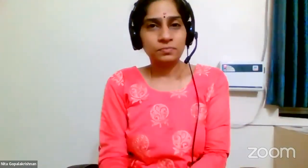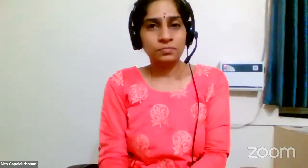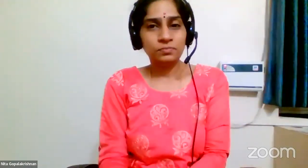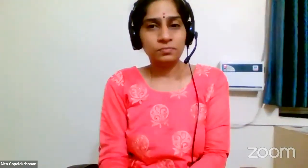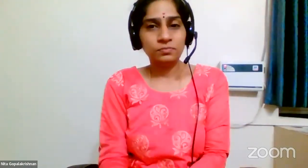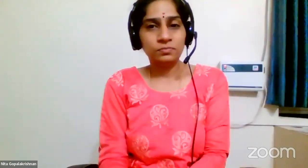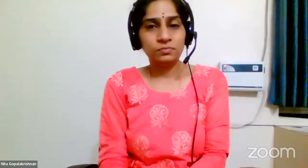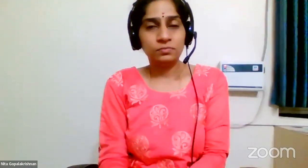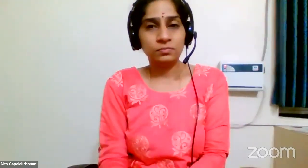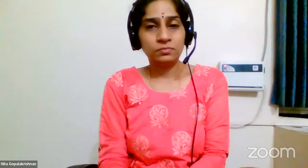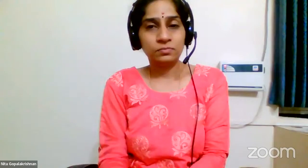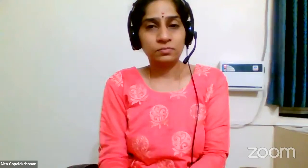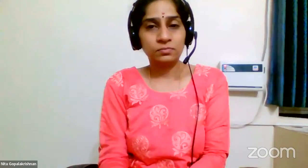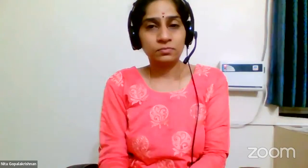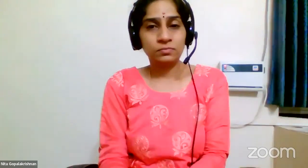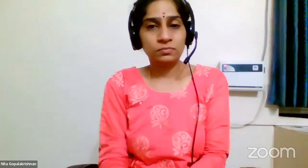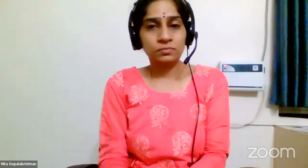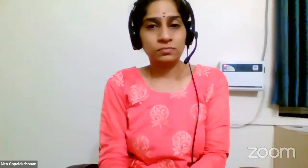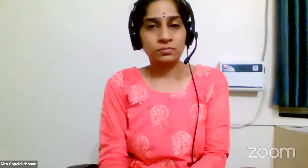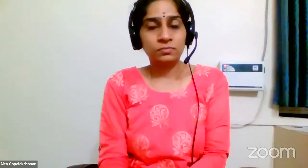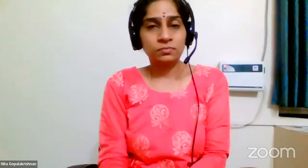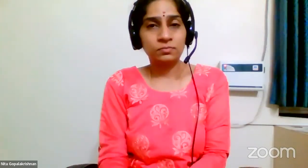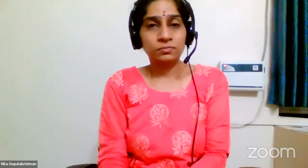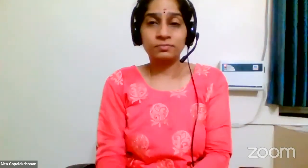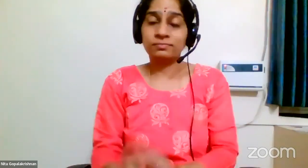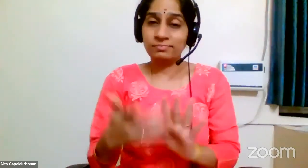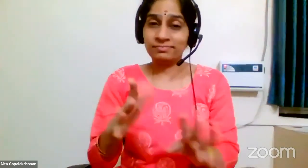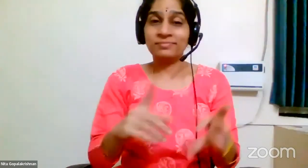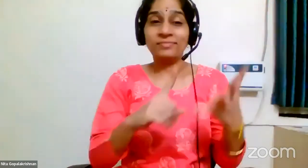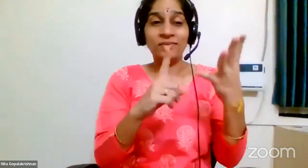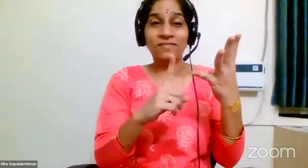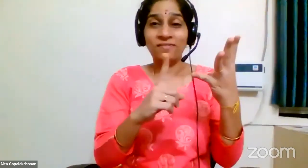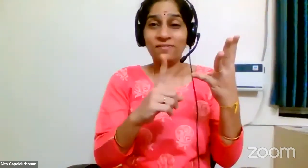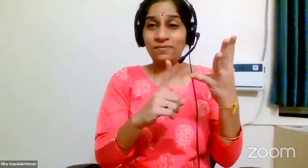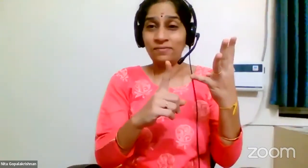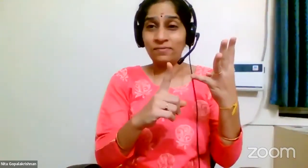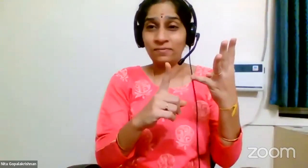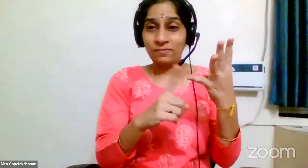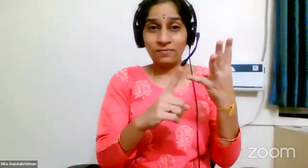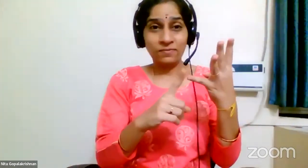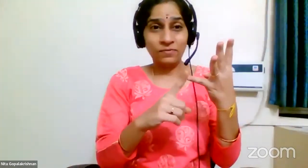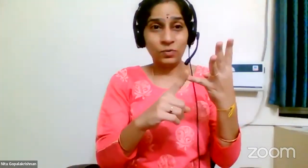और फिर भगवान आगे 14वें श्लोक में